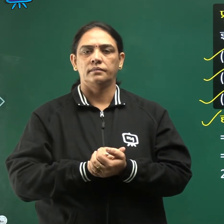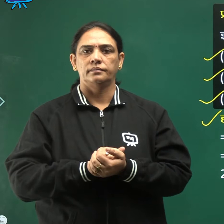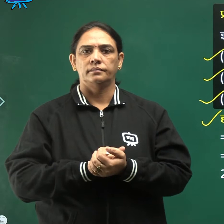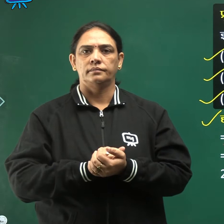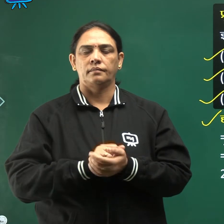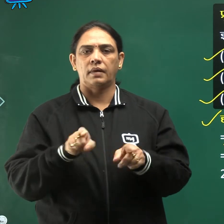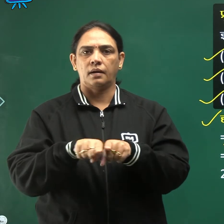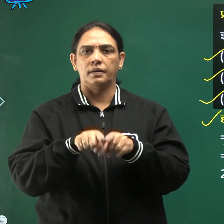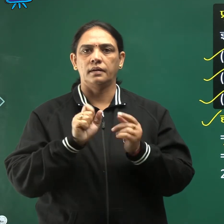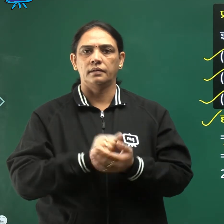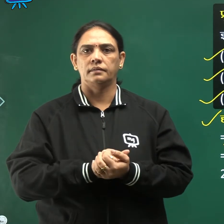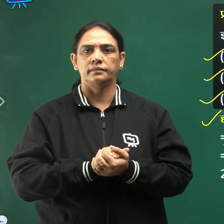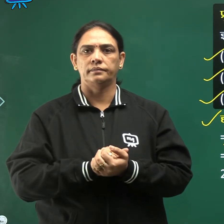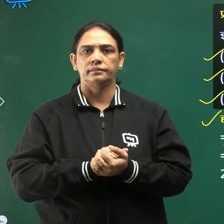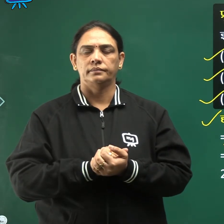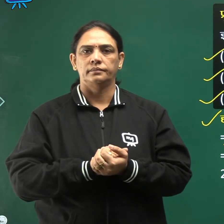बराबर